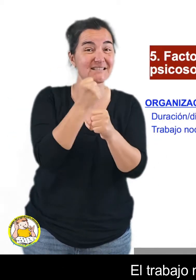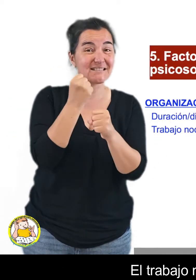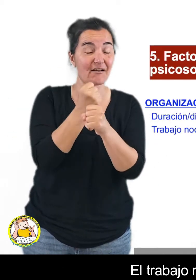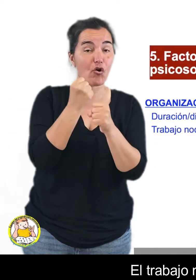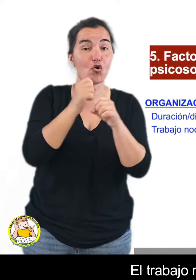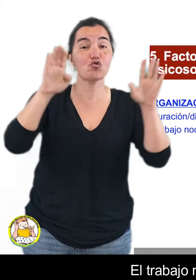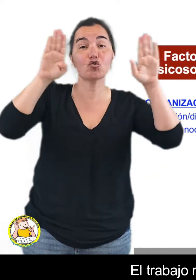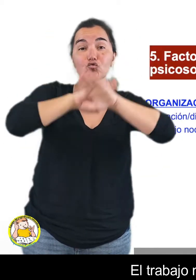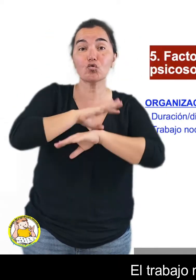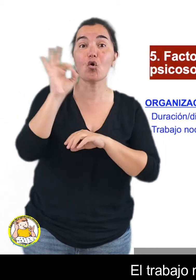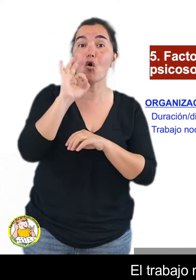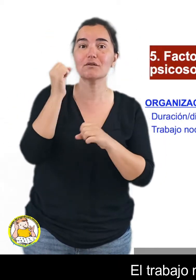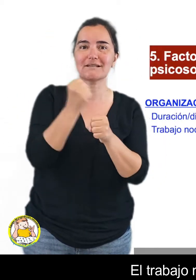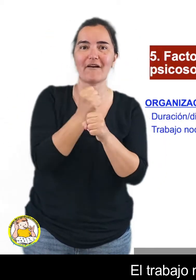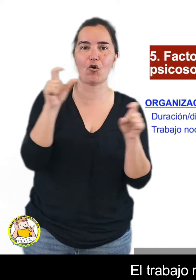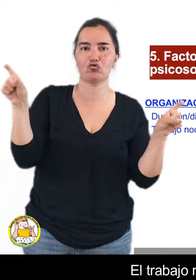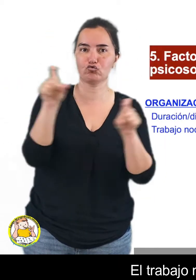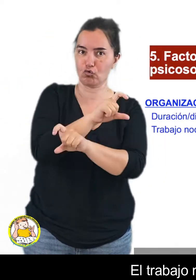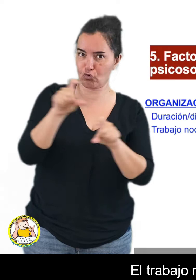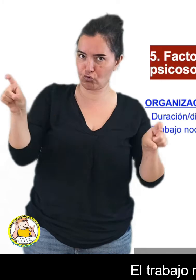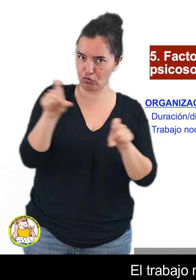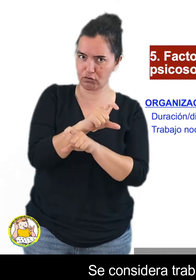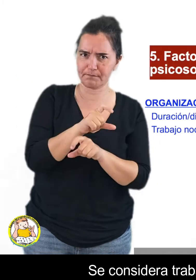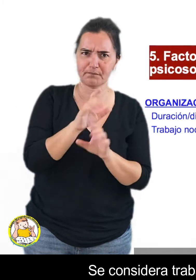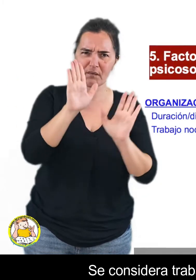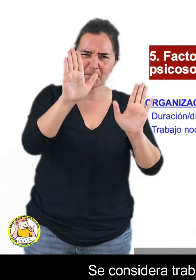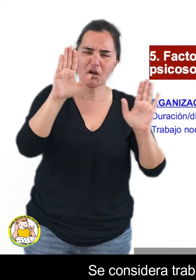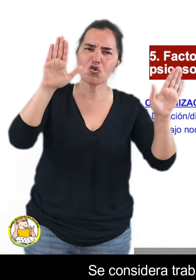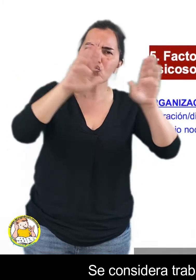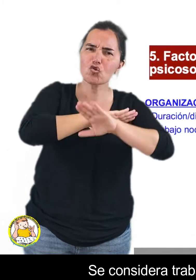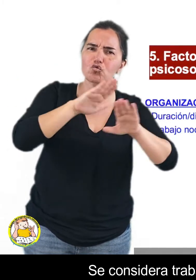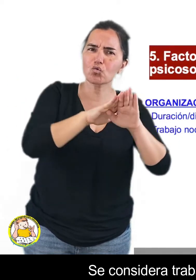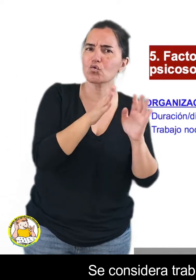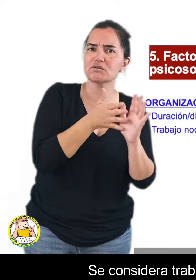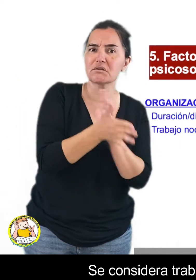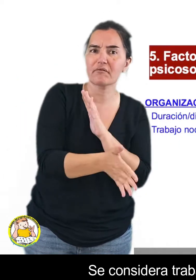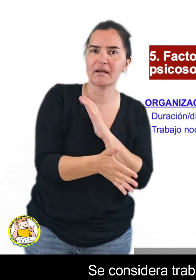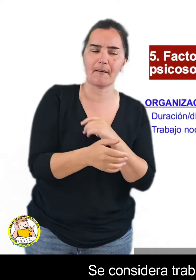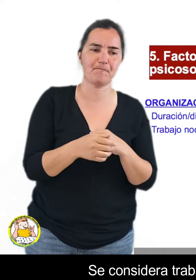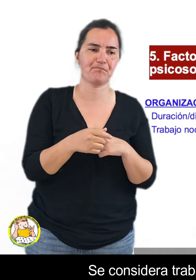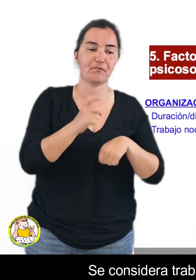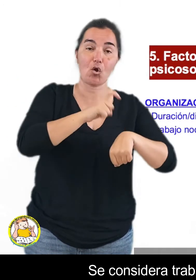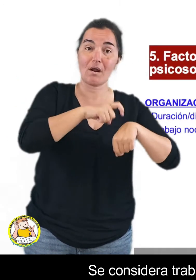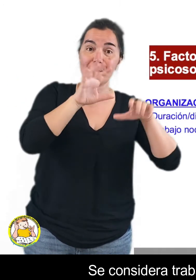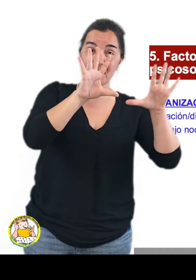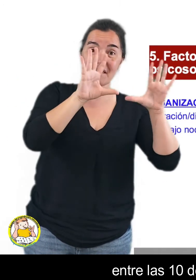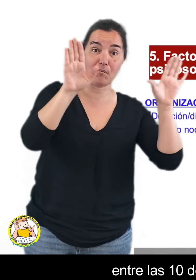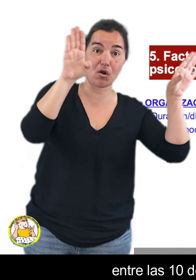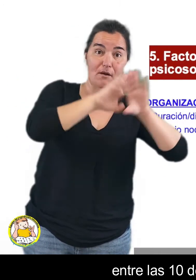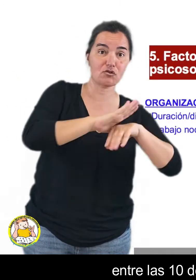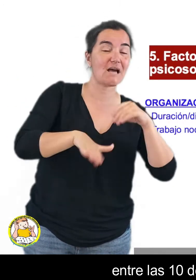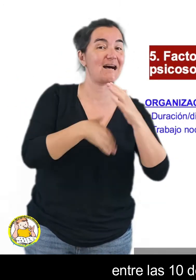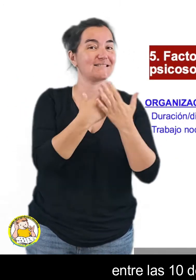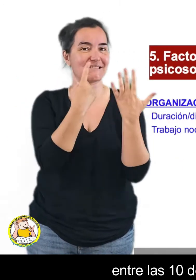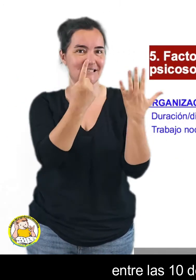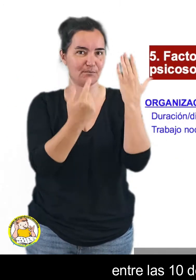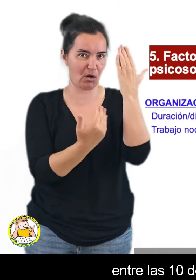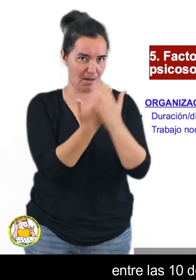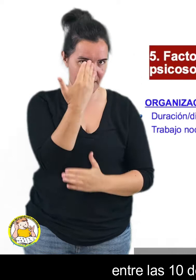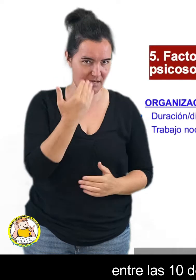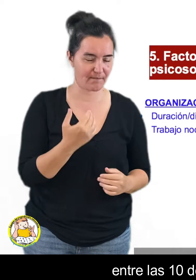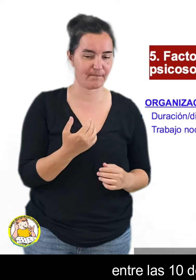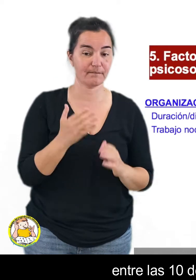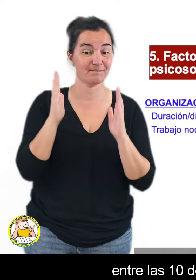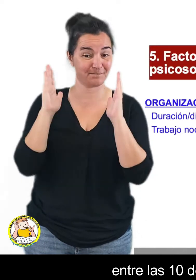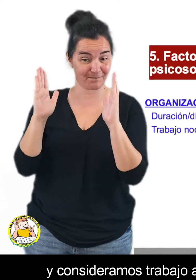el trabajo nocturno o el trabajo a turnos. Se considera trabajo nocturno aquel que se realiza entre las 10 de la noche y